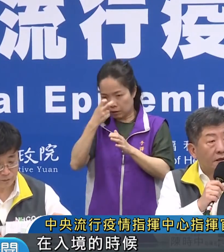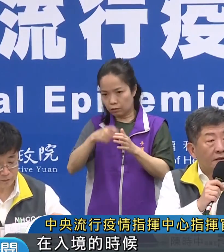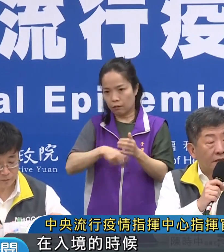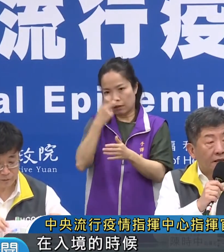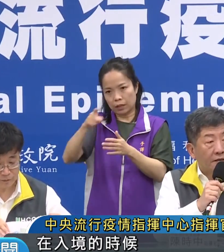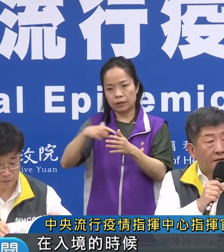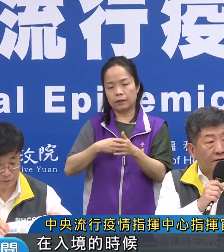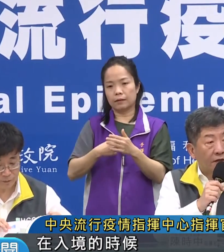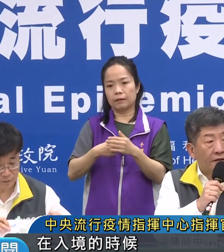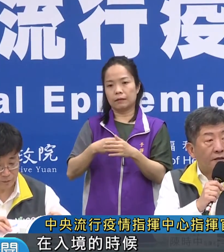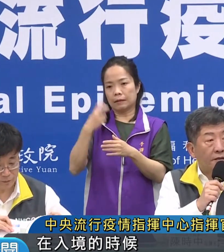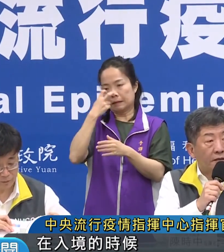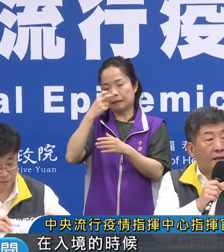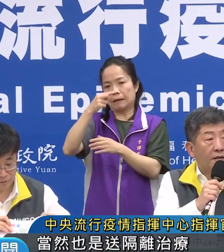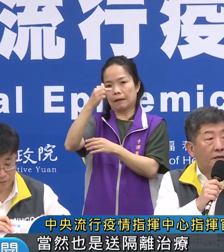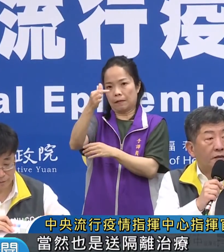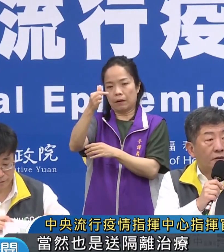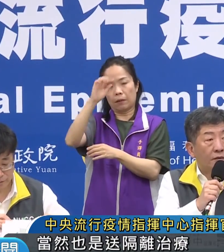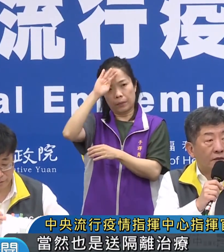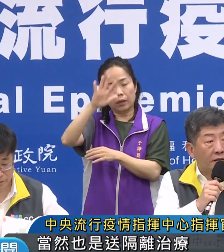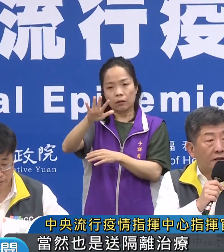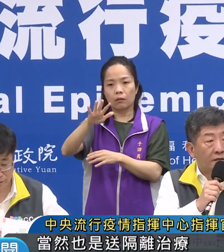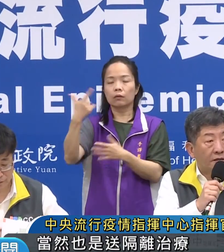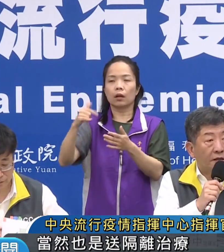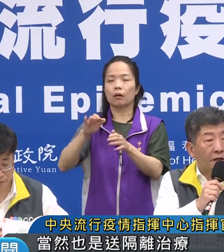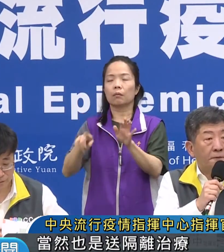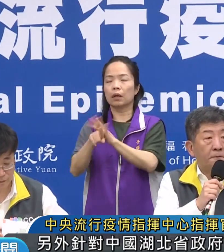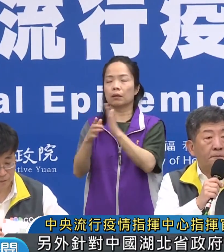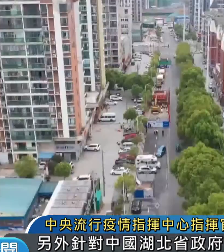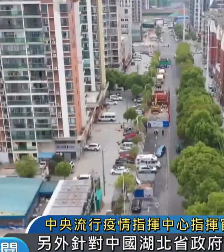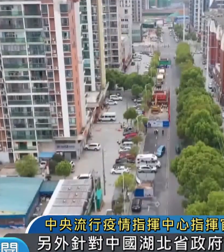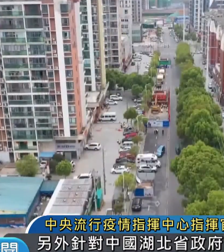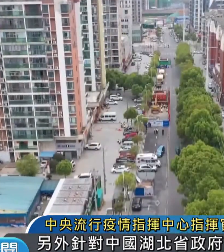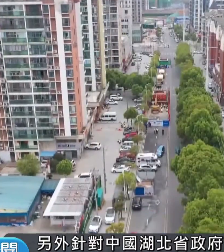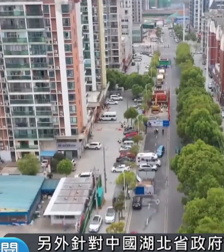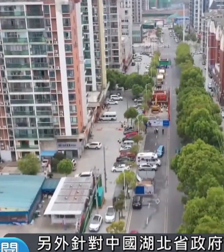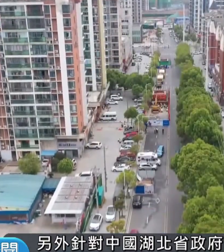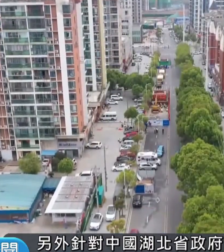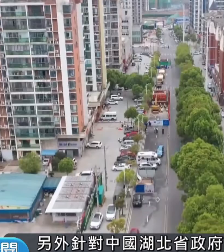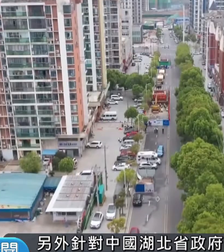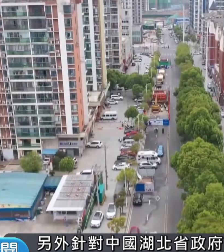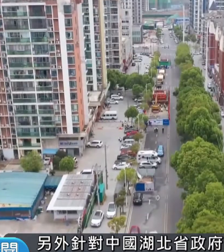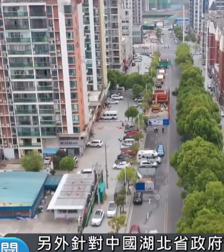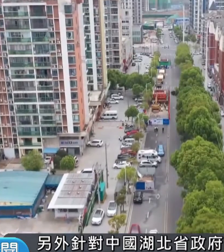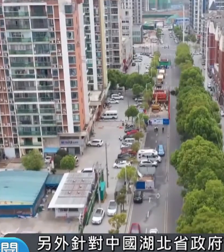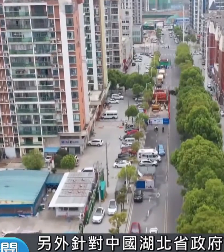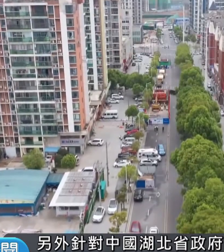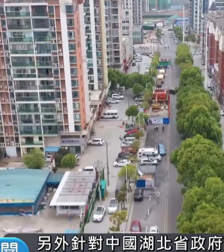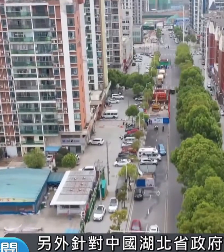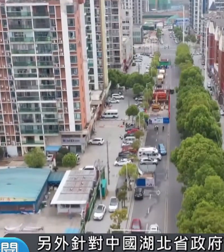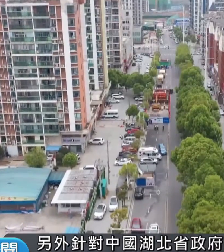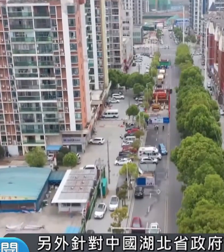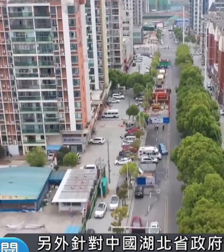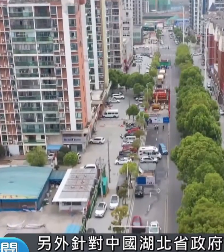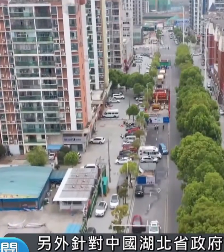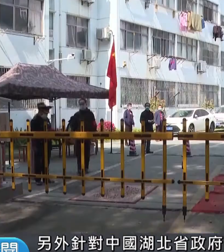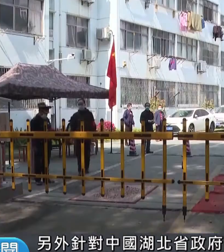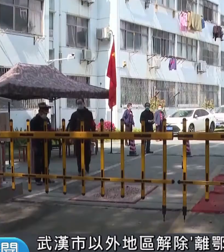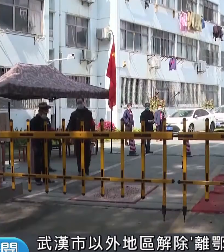这样的阳性的反应，那当然也是送隔离治疗。 另外，针对中国湖北省政府宣布，从25号0点起，武汉